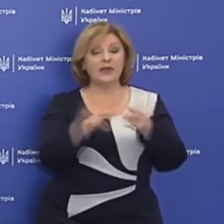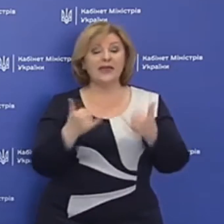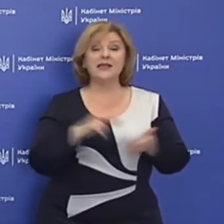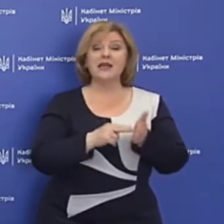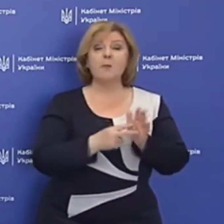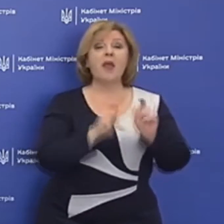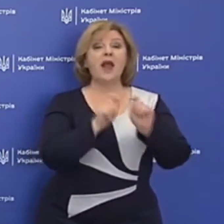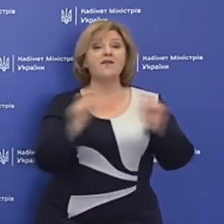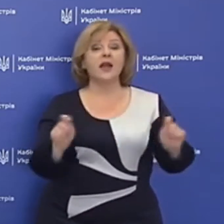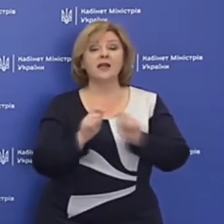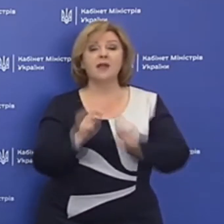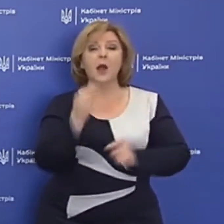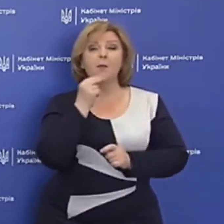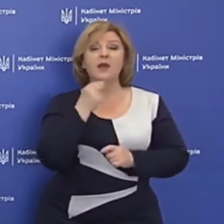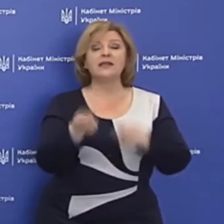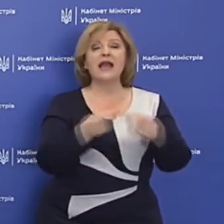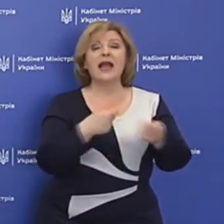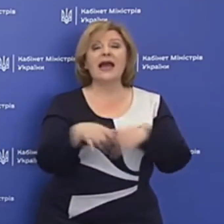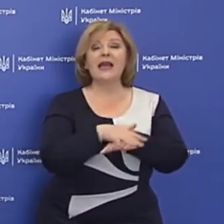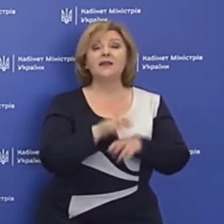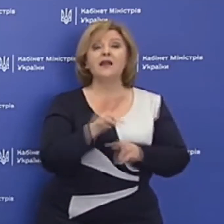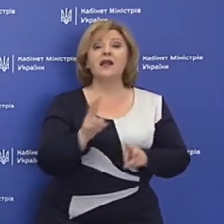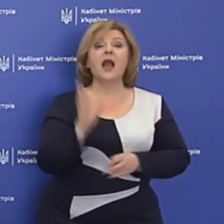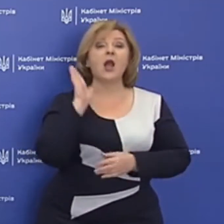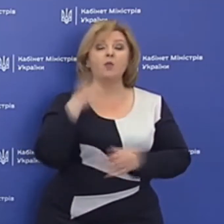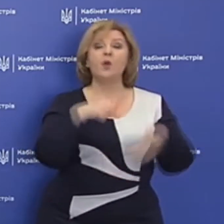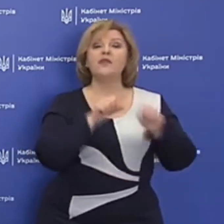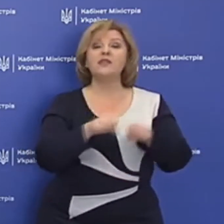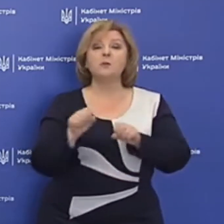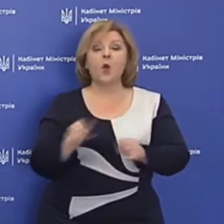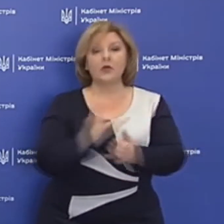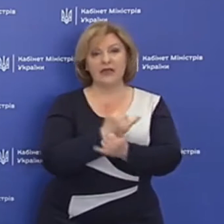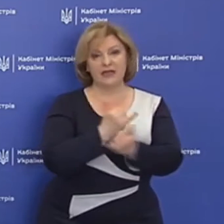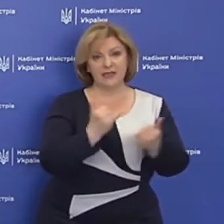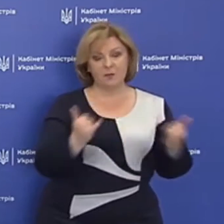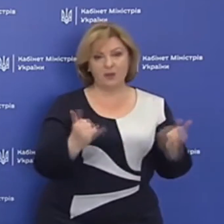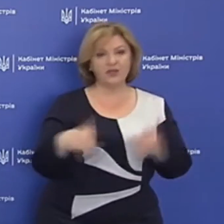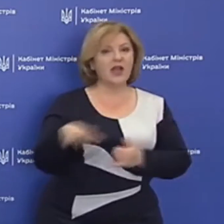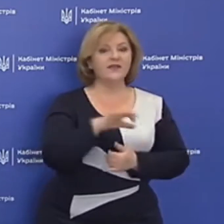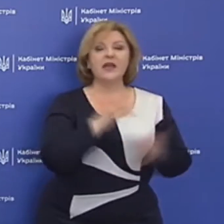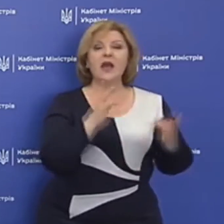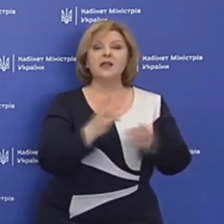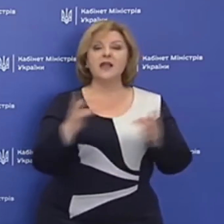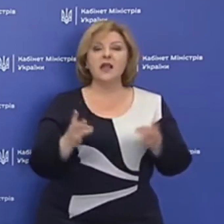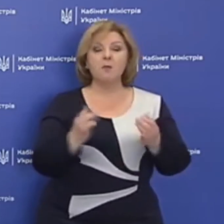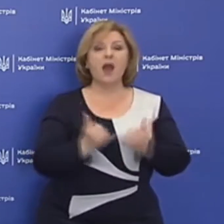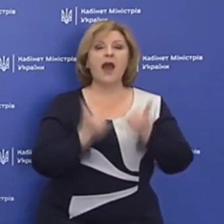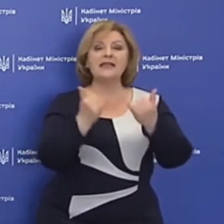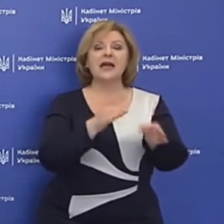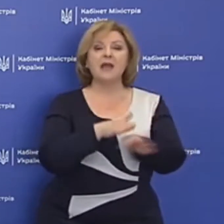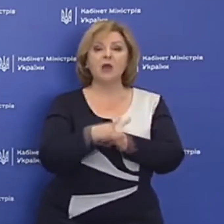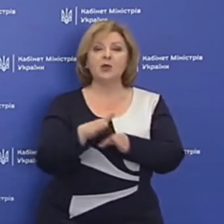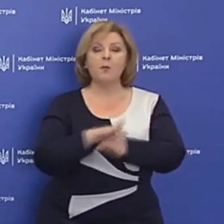планується відкриття продовольчих ринків, які будуть в змозі забезпечити все необхідне задля